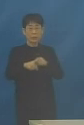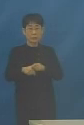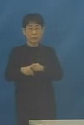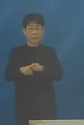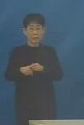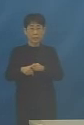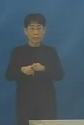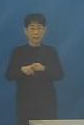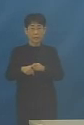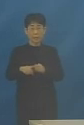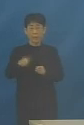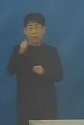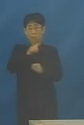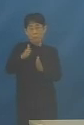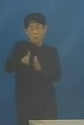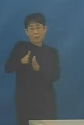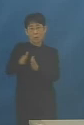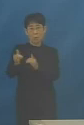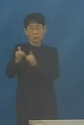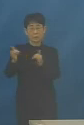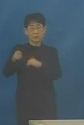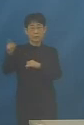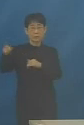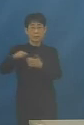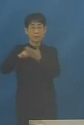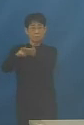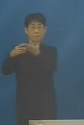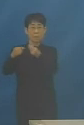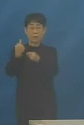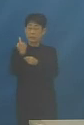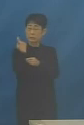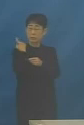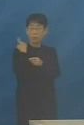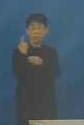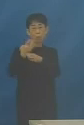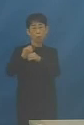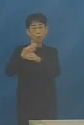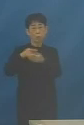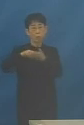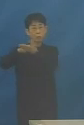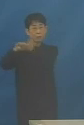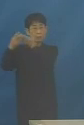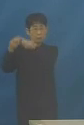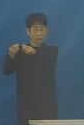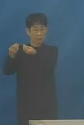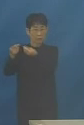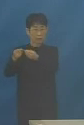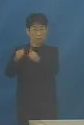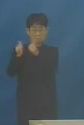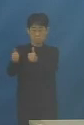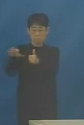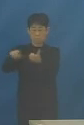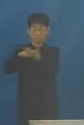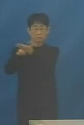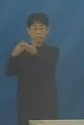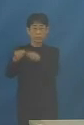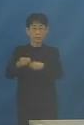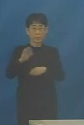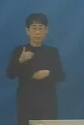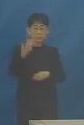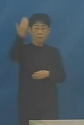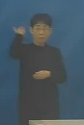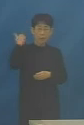管理委員会を相手取って提訴を行いました昨日付ですけれどもでえっとまぁ前回の